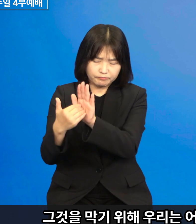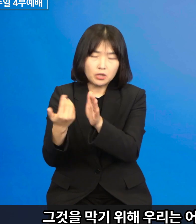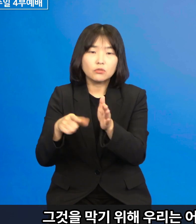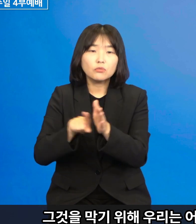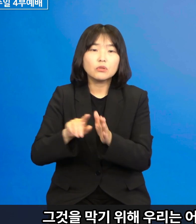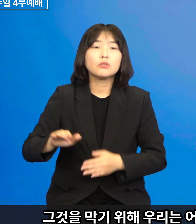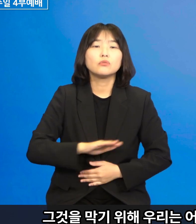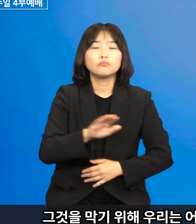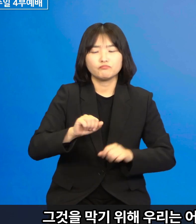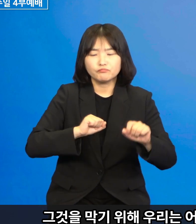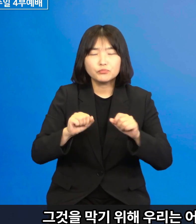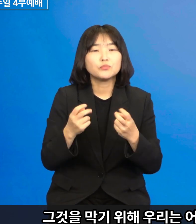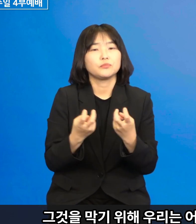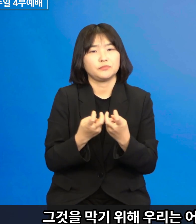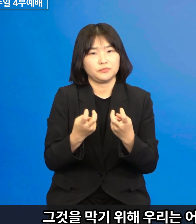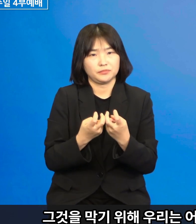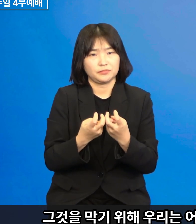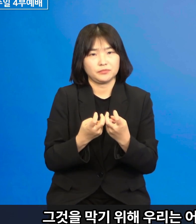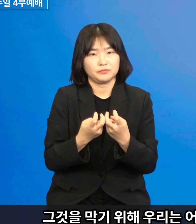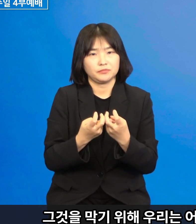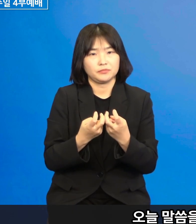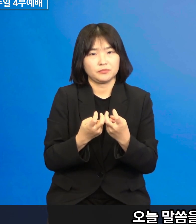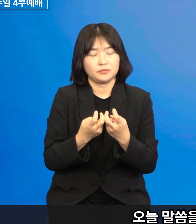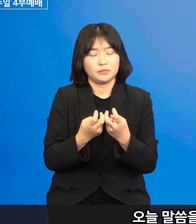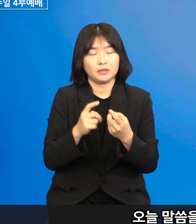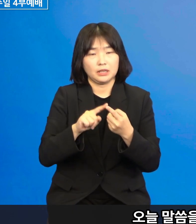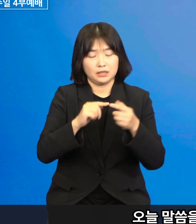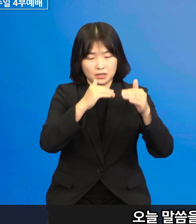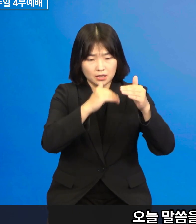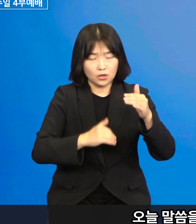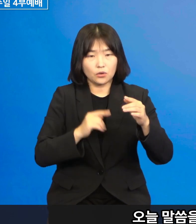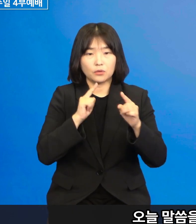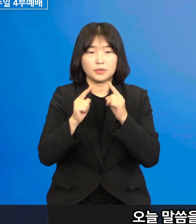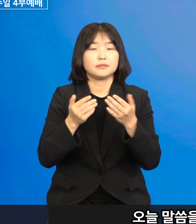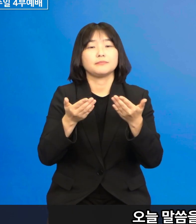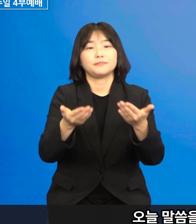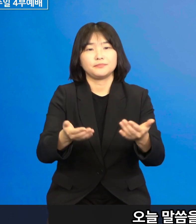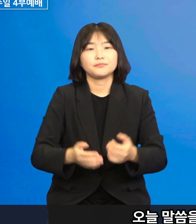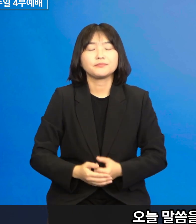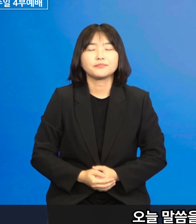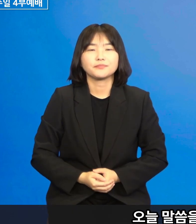해야 될까요? 라는 내용으로 오늘 말씀을 나누려고 합니다.